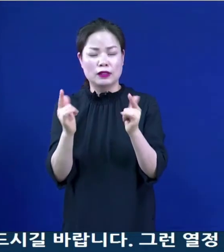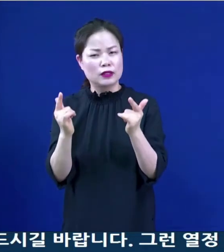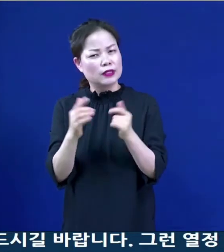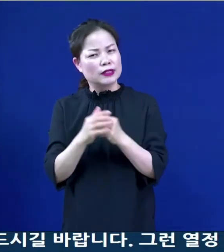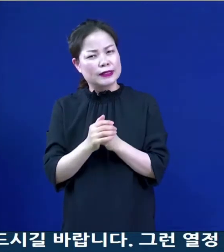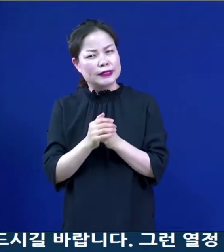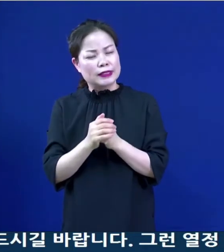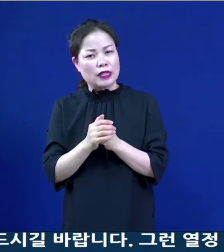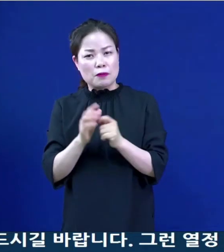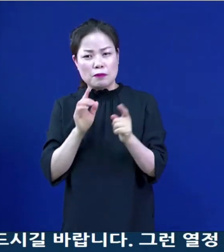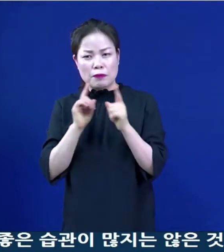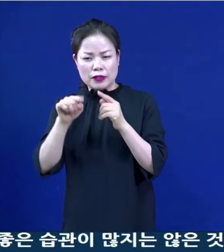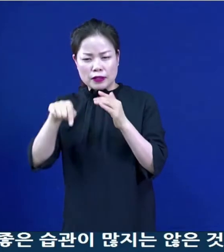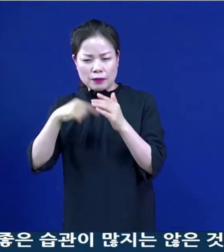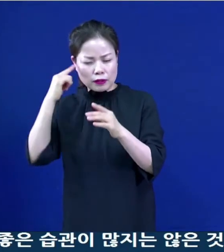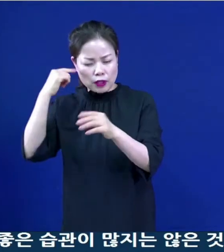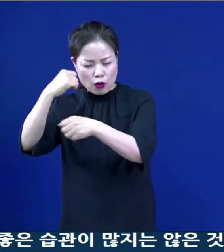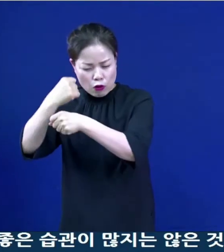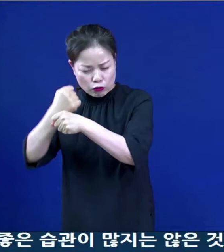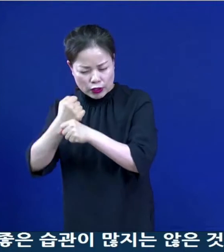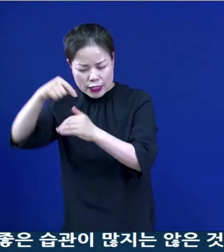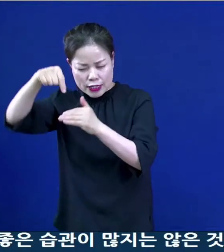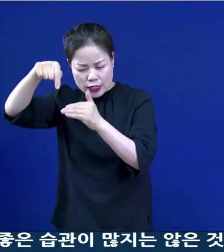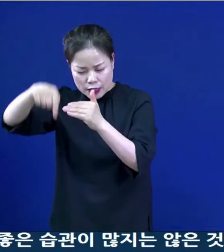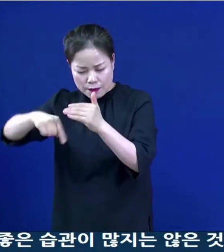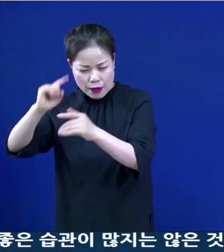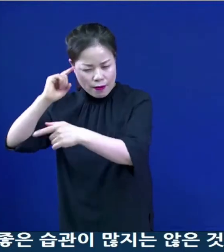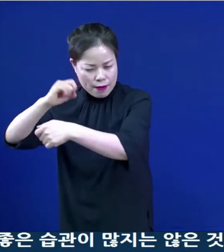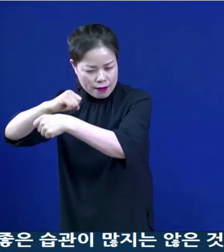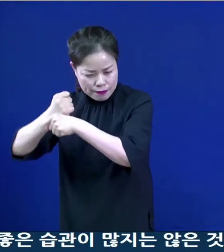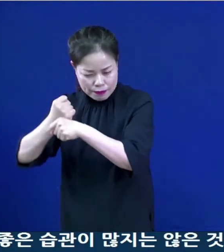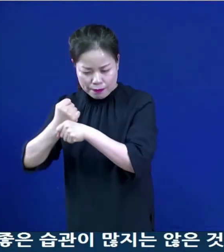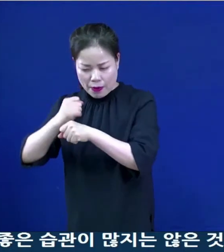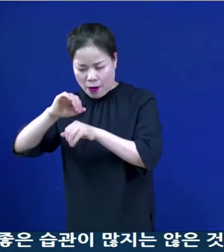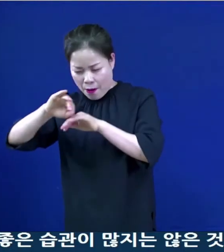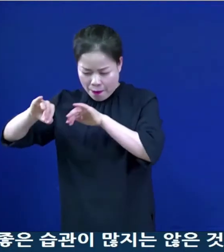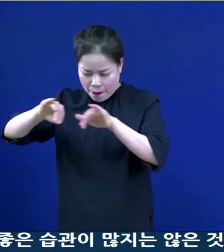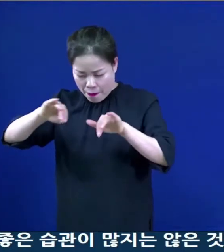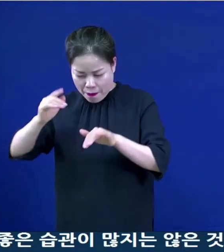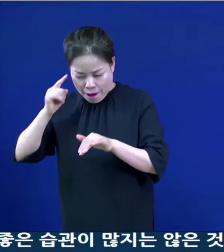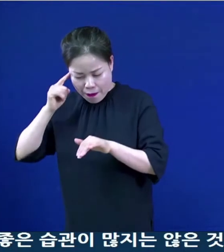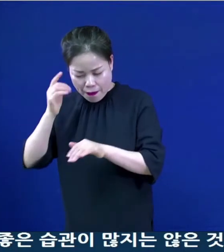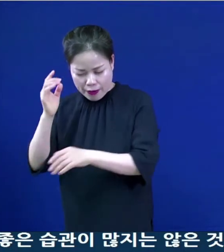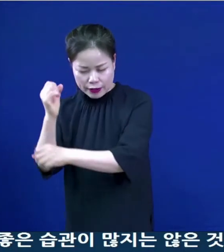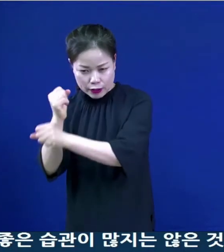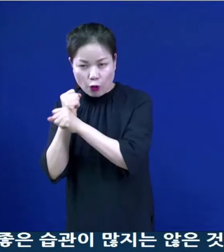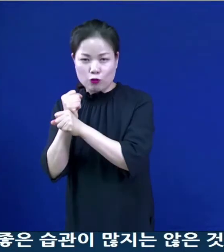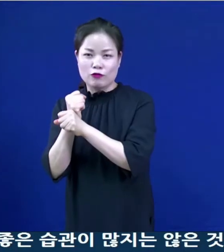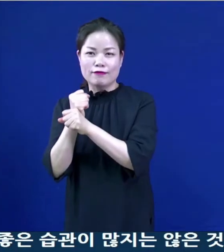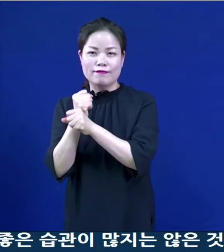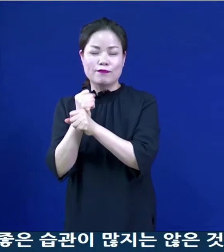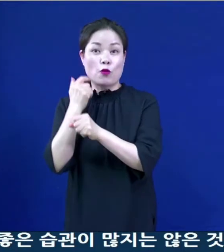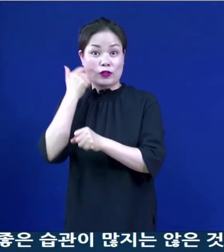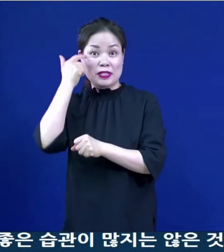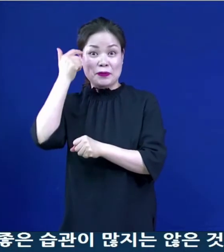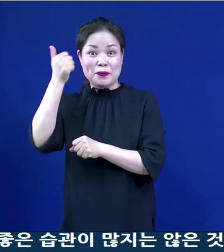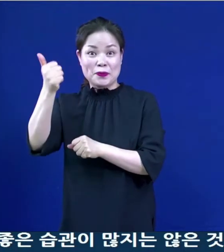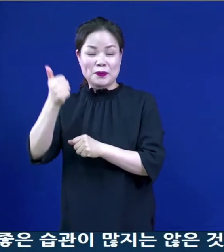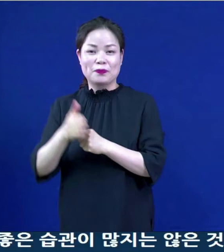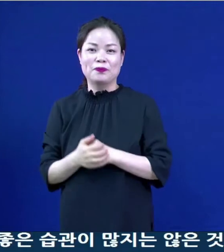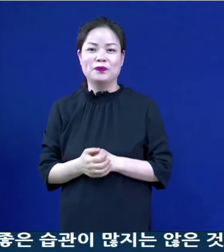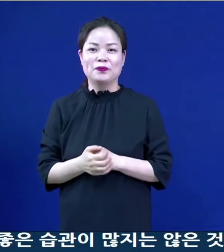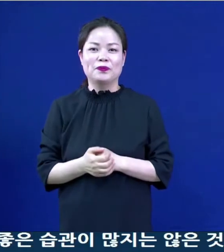공부라기보다는 그냥 그 말씀 속에 이렇게 들어가서 말씀을 이렇게 파헤치는 일들을 정기적으로 합니다.